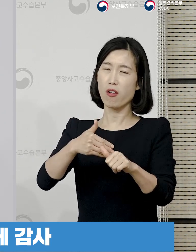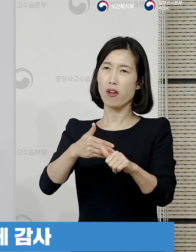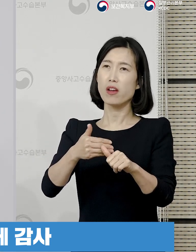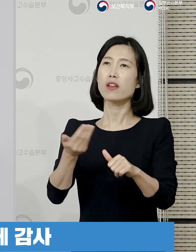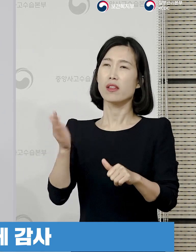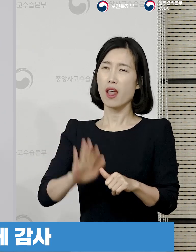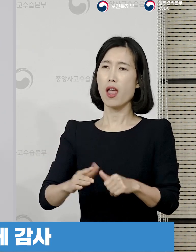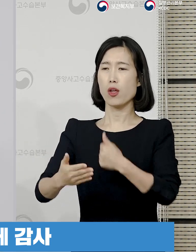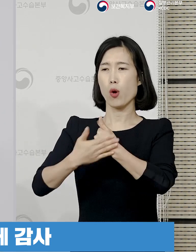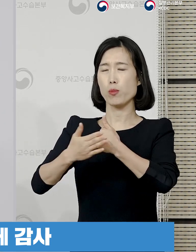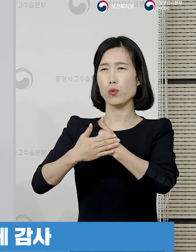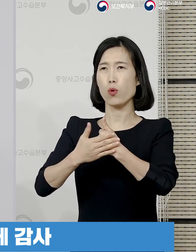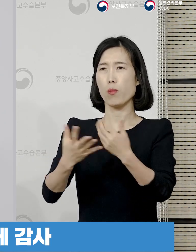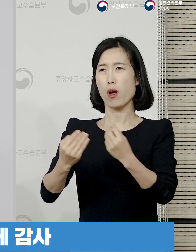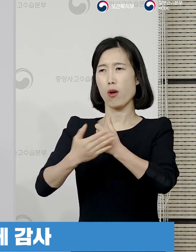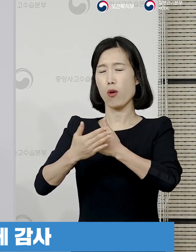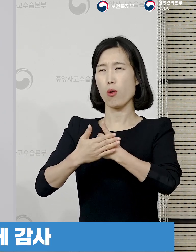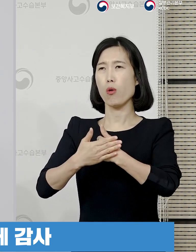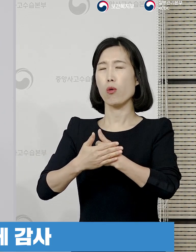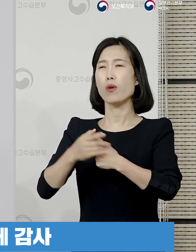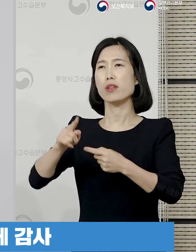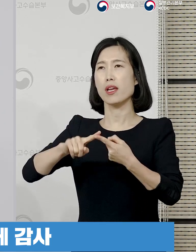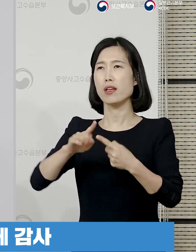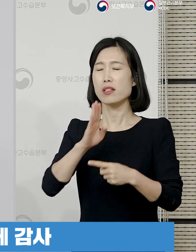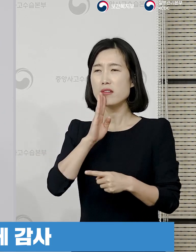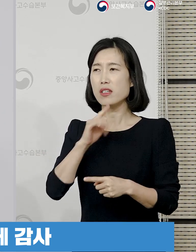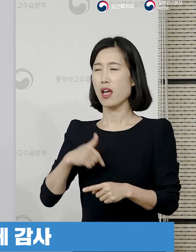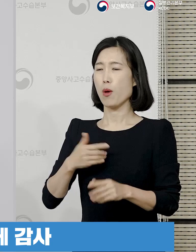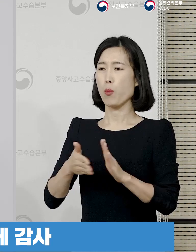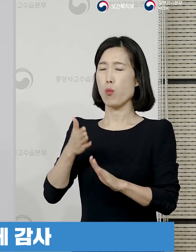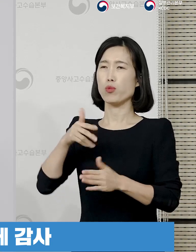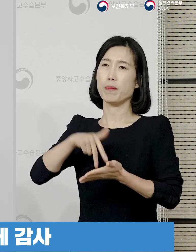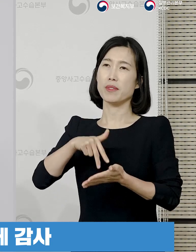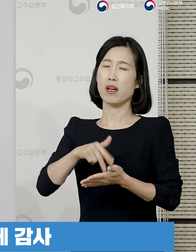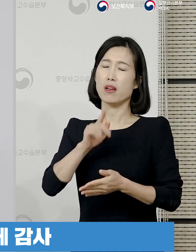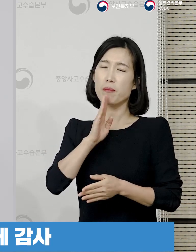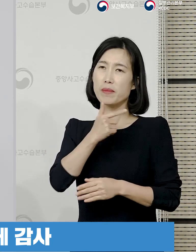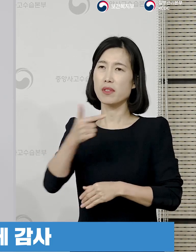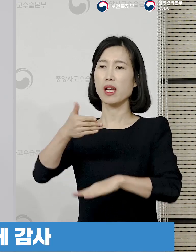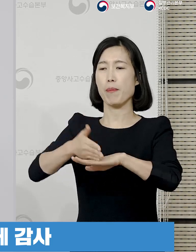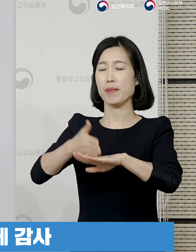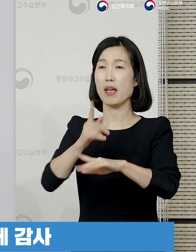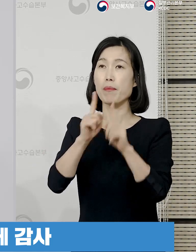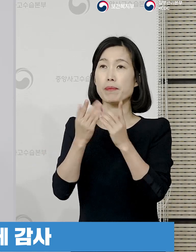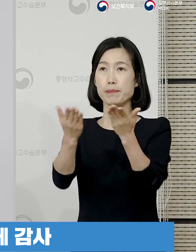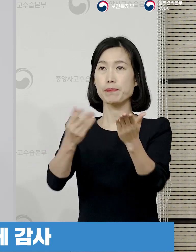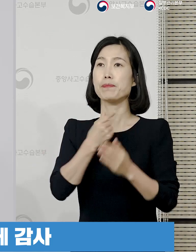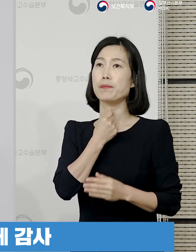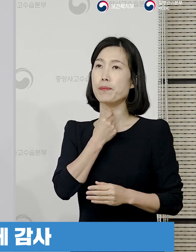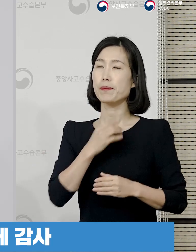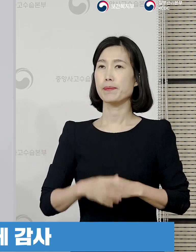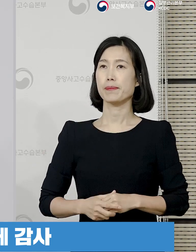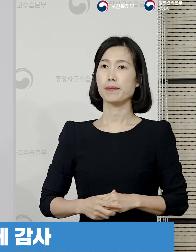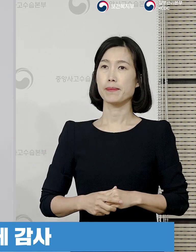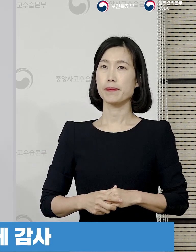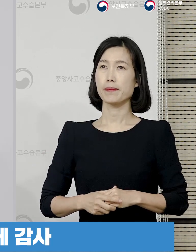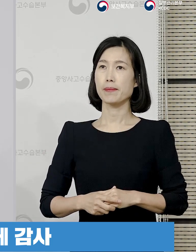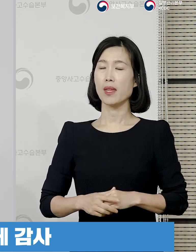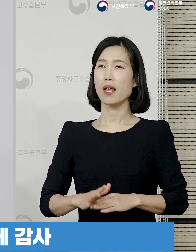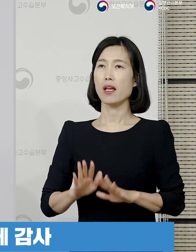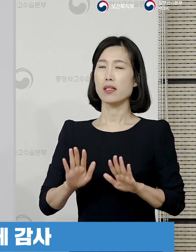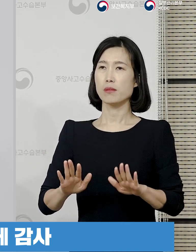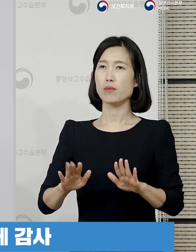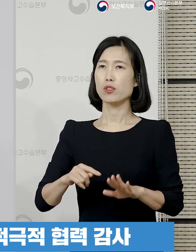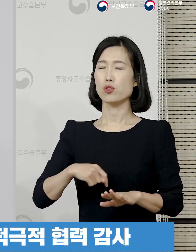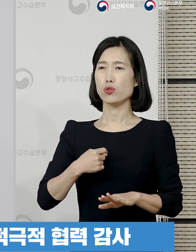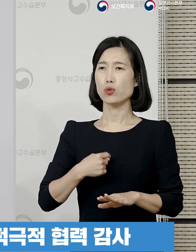국민들께서 어려운 환경에서도 협조를 잘 해주시고 있는 점에 대해서 방역 당국으로서는 거듭 감사의 말씀을